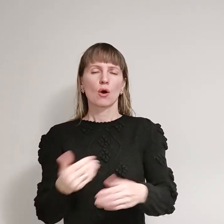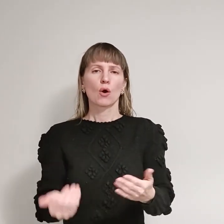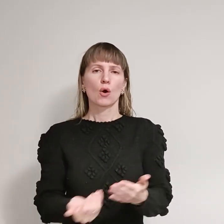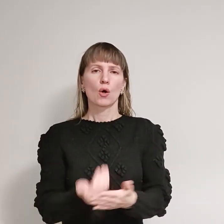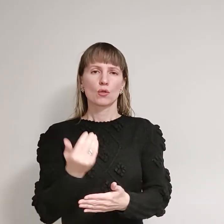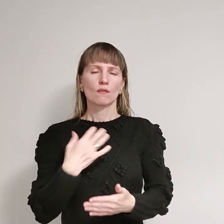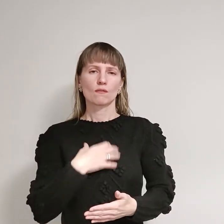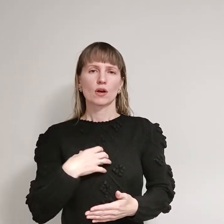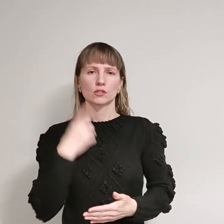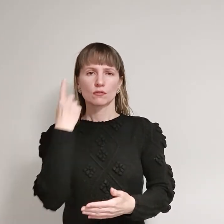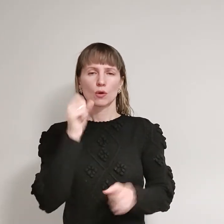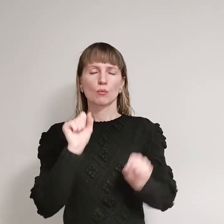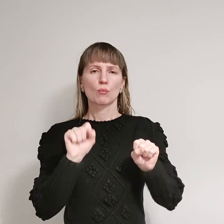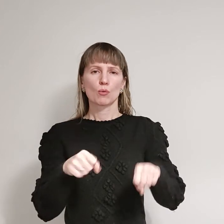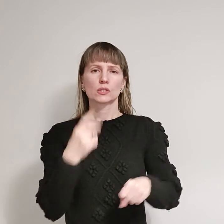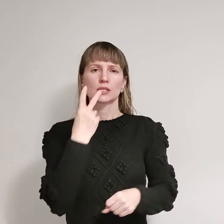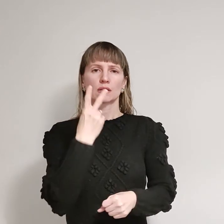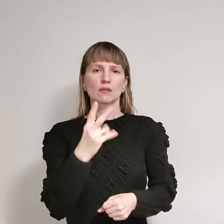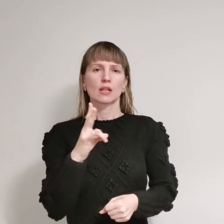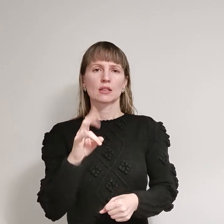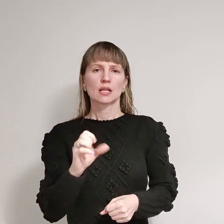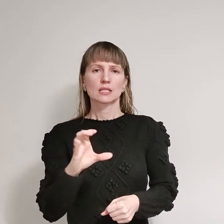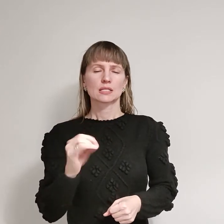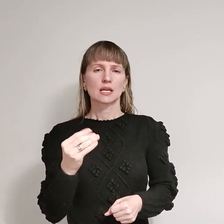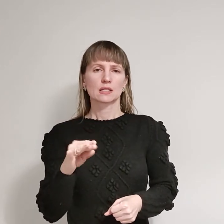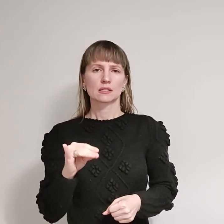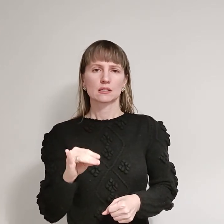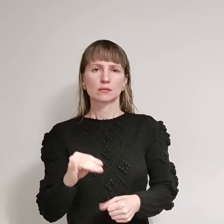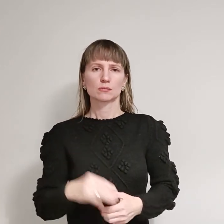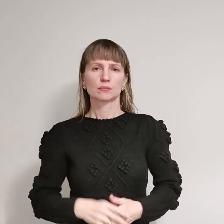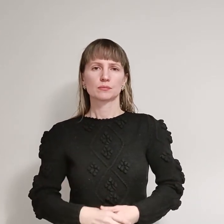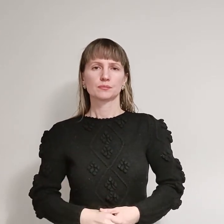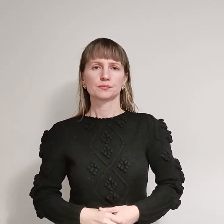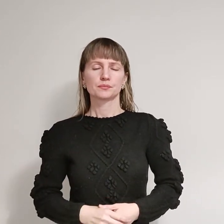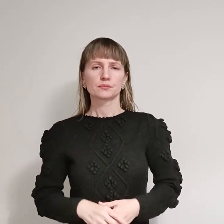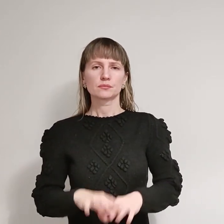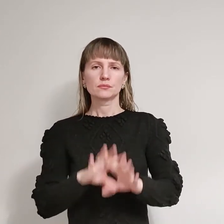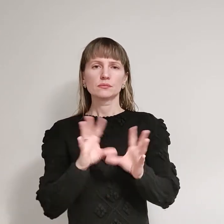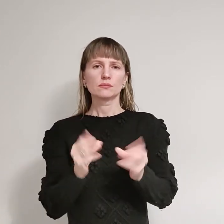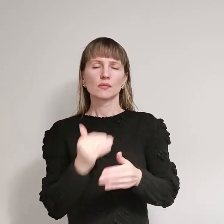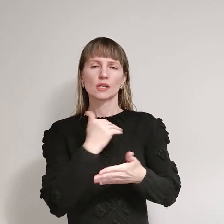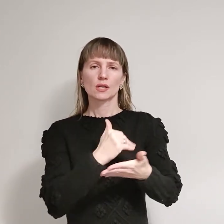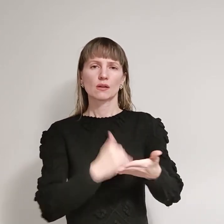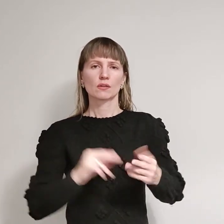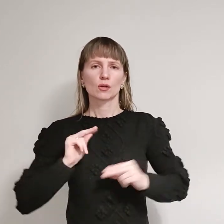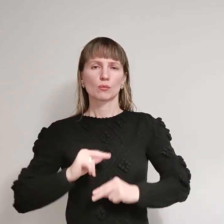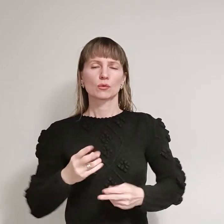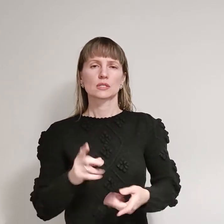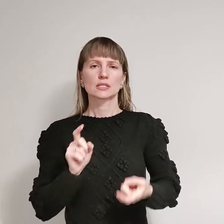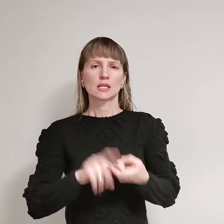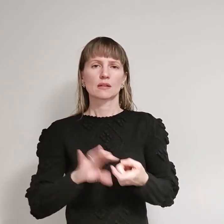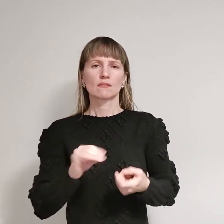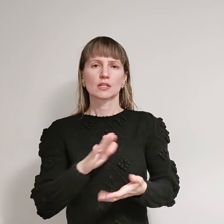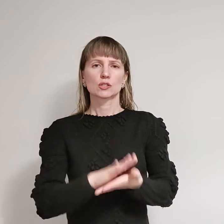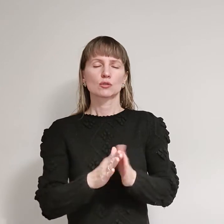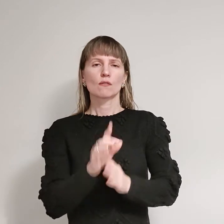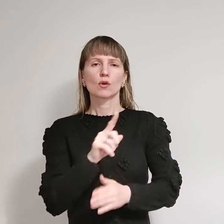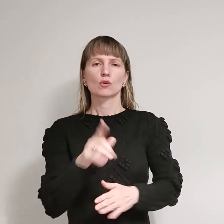актуальну інформацію можна дивитись на сайті. А загалом графік роботи залежить від ситуації в кожному населеному